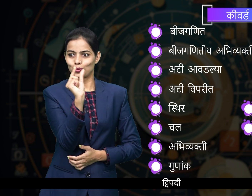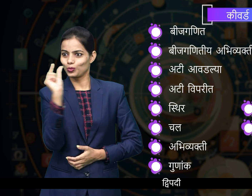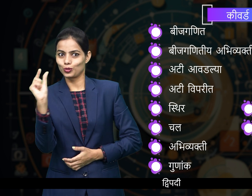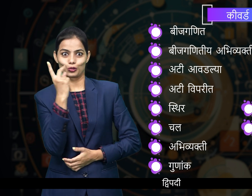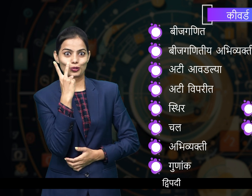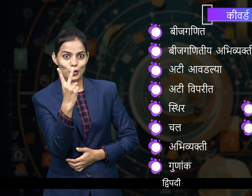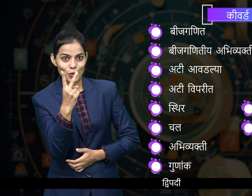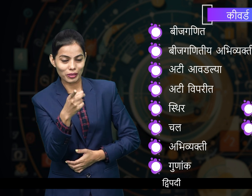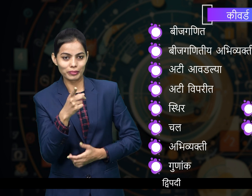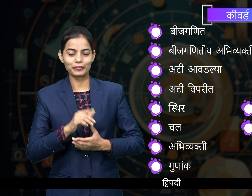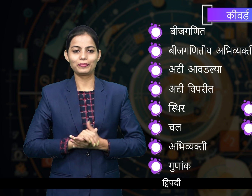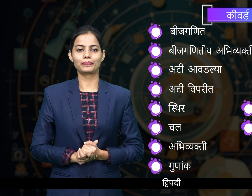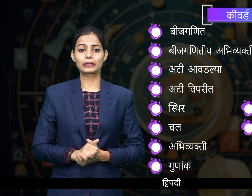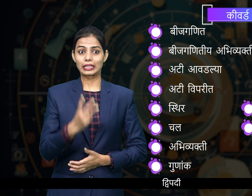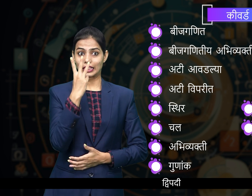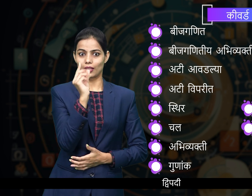द्विपदी.